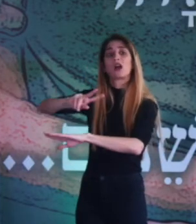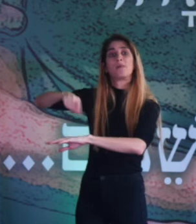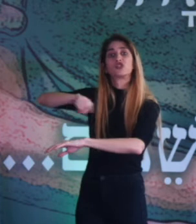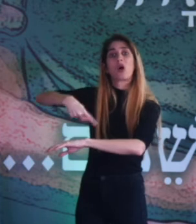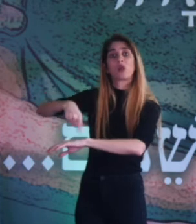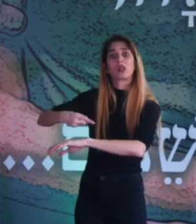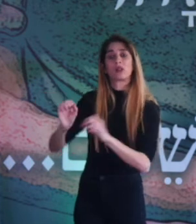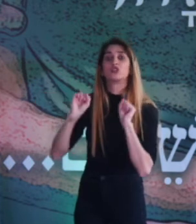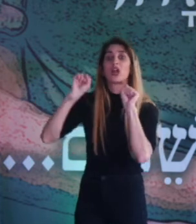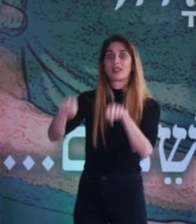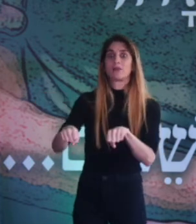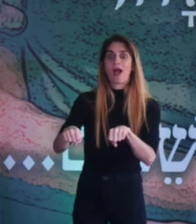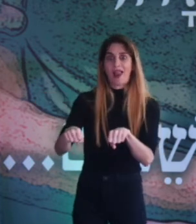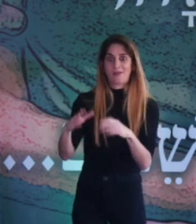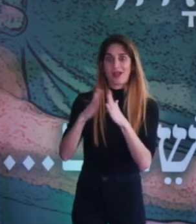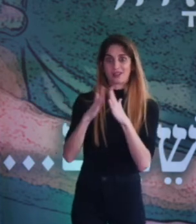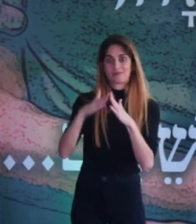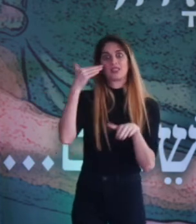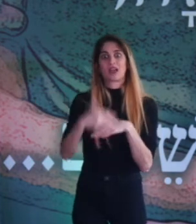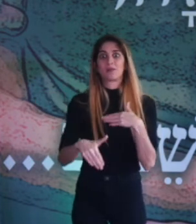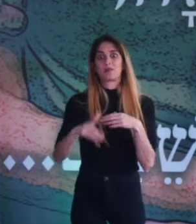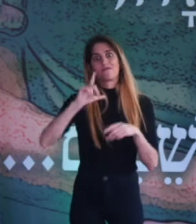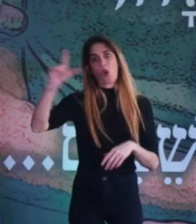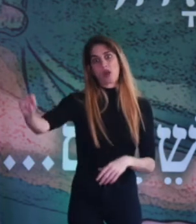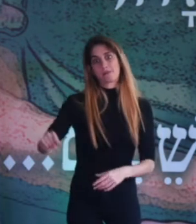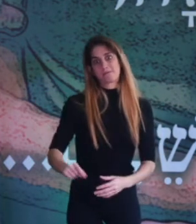משתלטים על הבית, מסיימים והולכים.